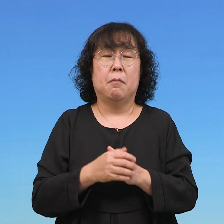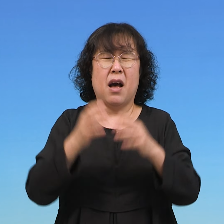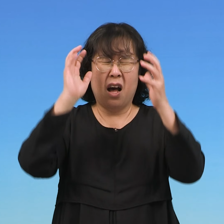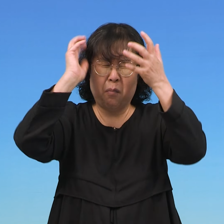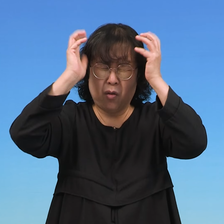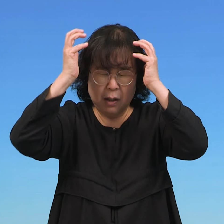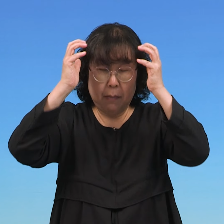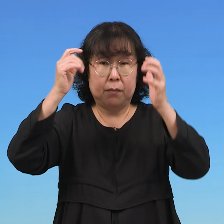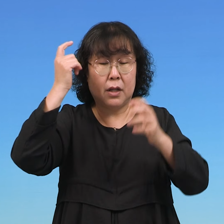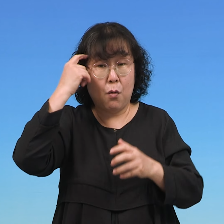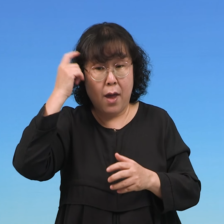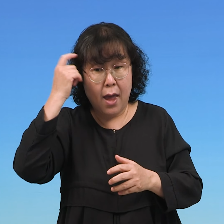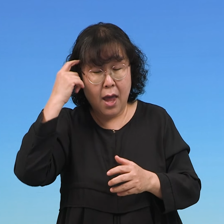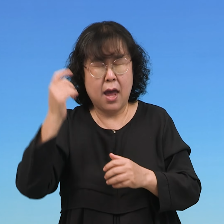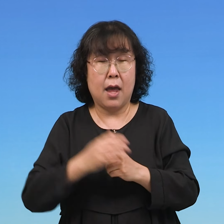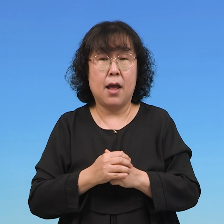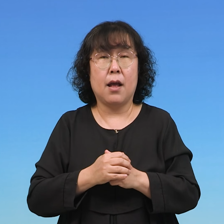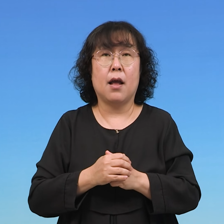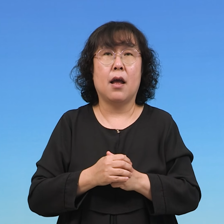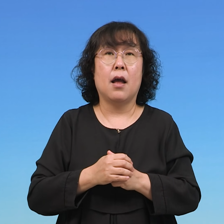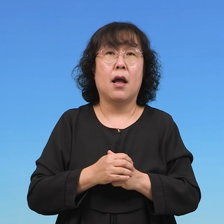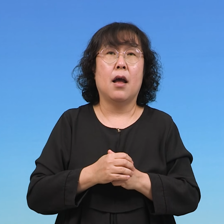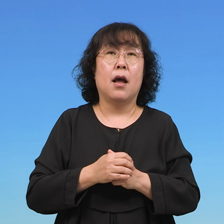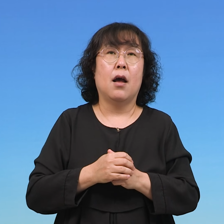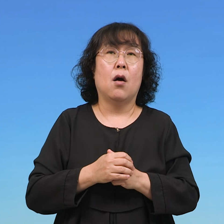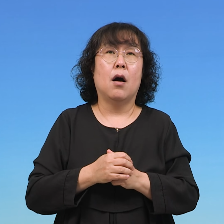그렇습니까? 성경에서 말합니다.